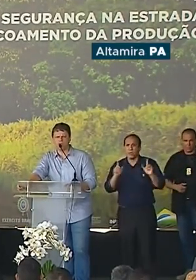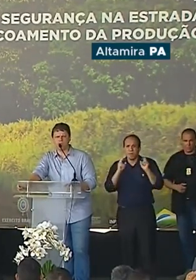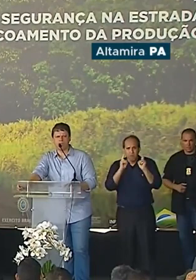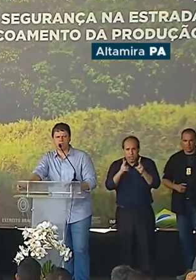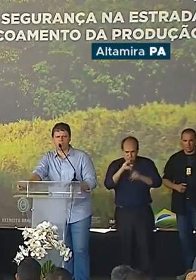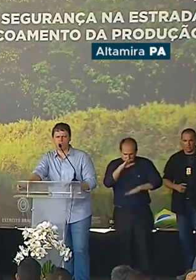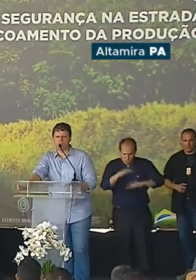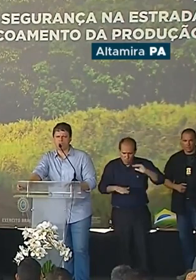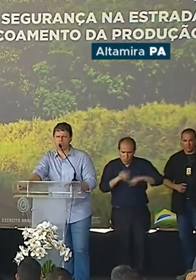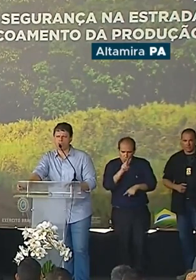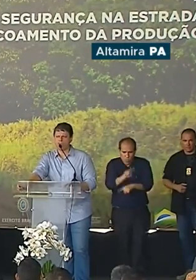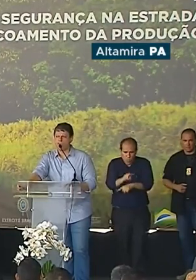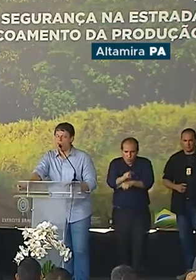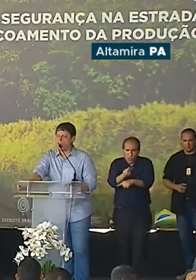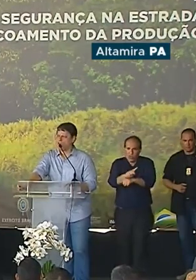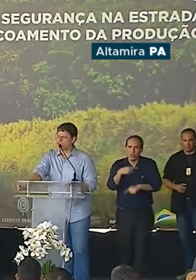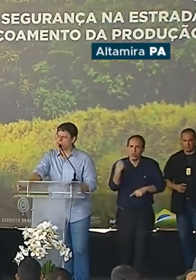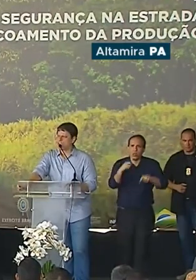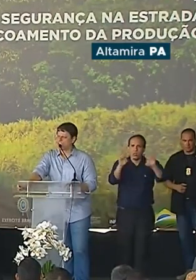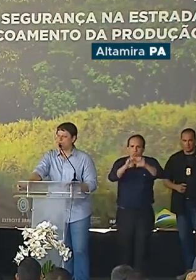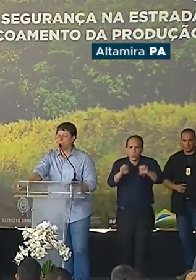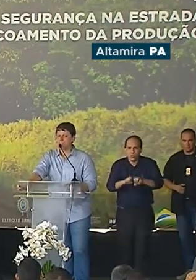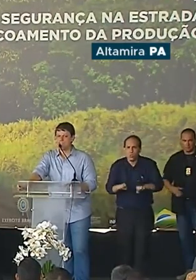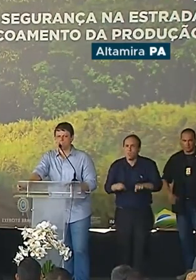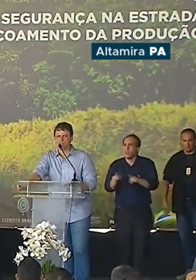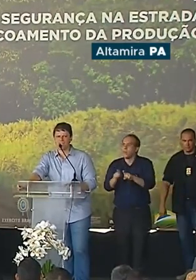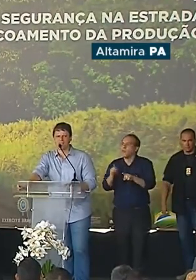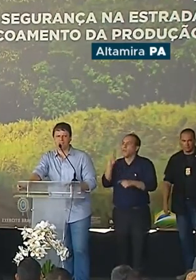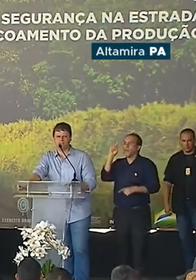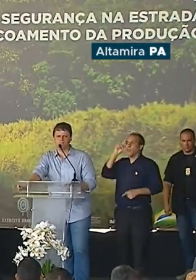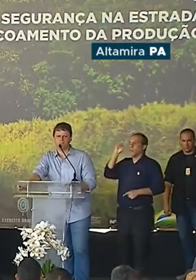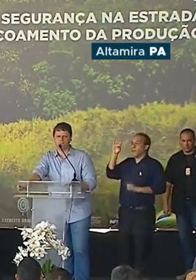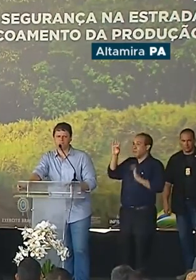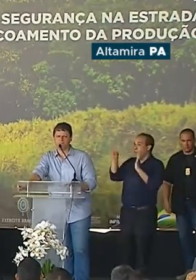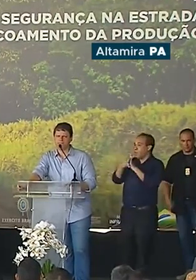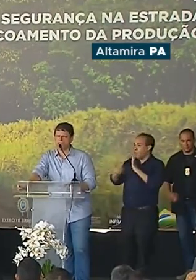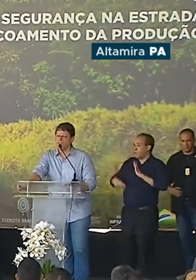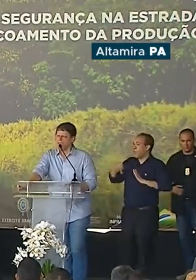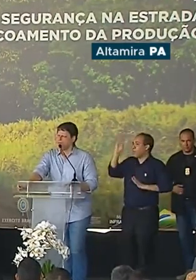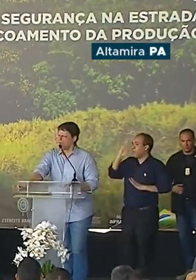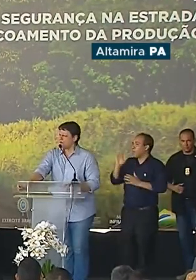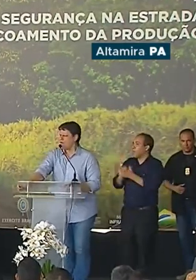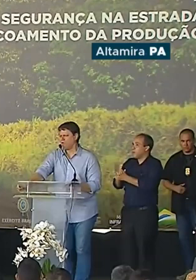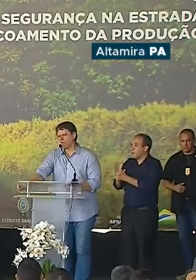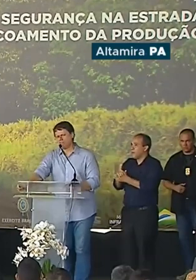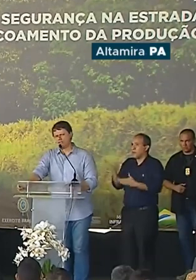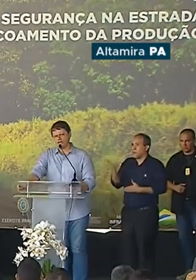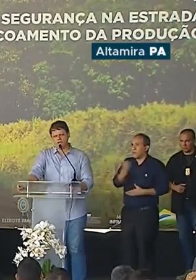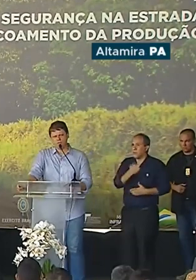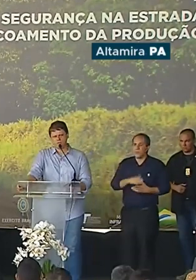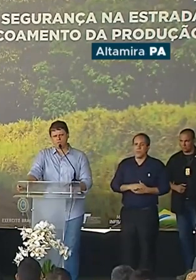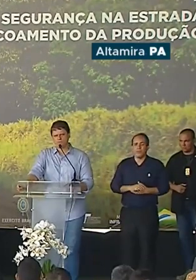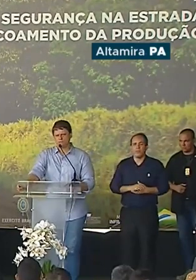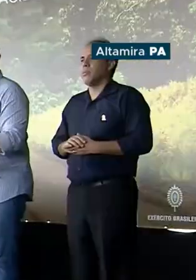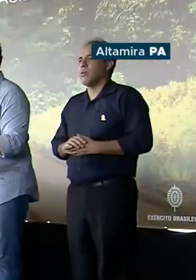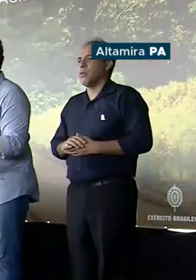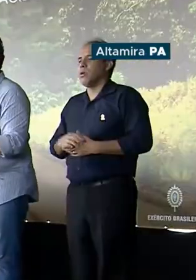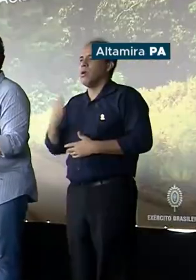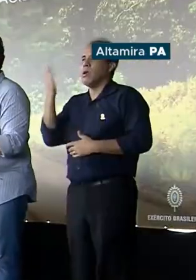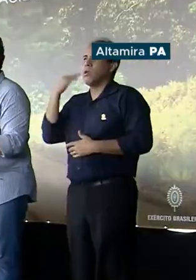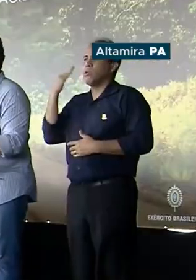profissional cuidando da nossa infraestrutura. É hora de homenagear o Exército Brasileiro. Quando nós chegamos,